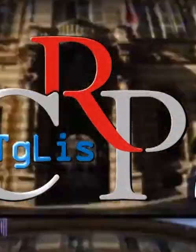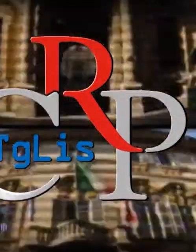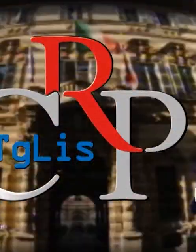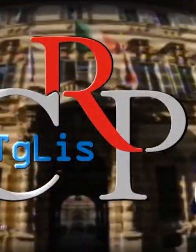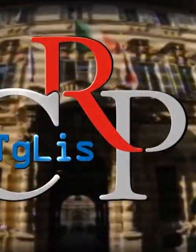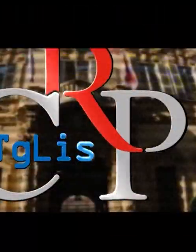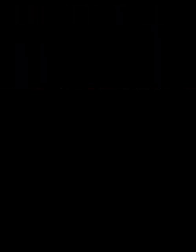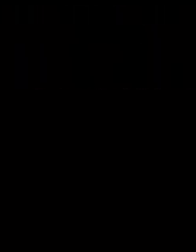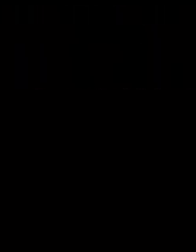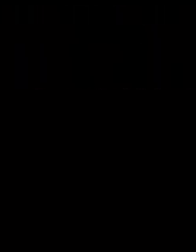no